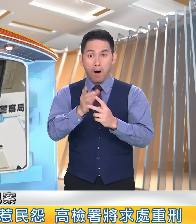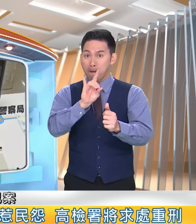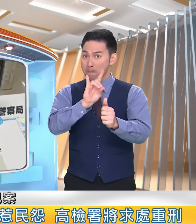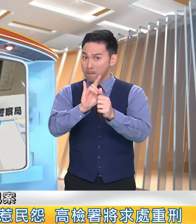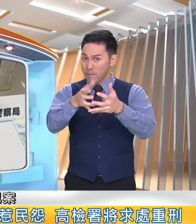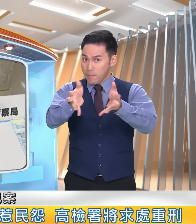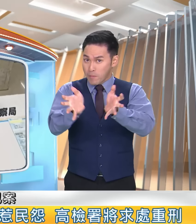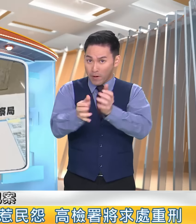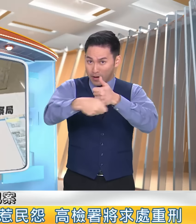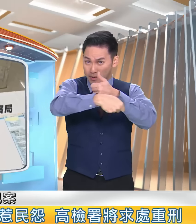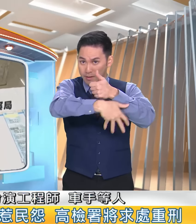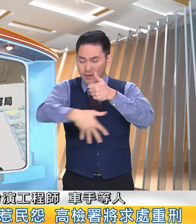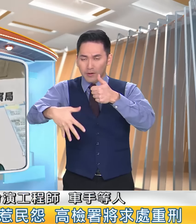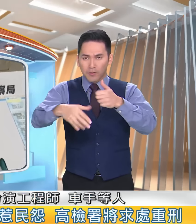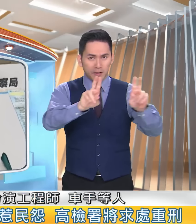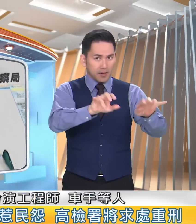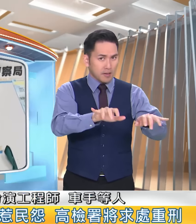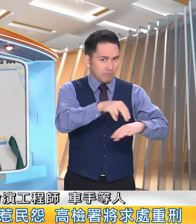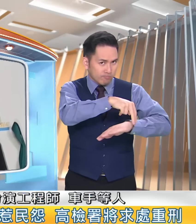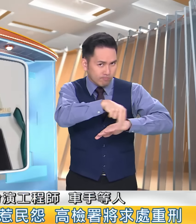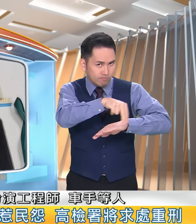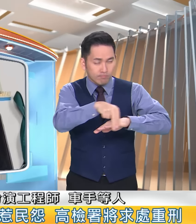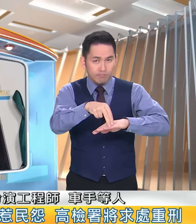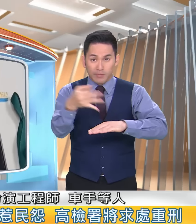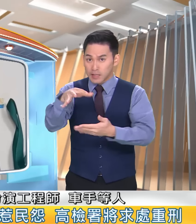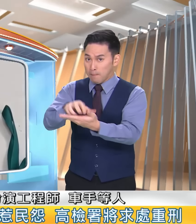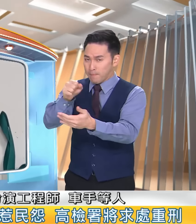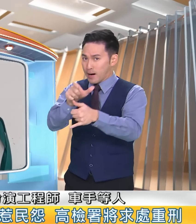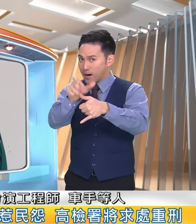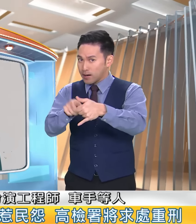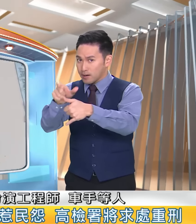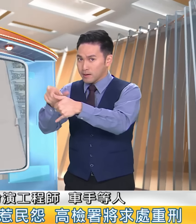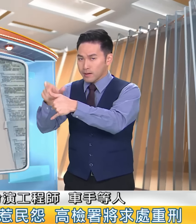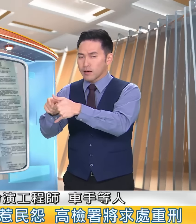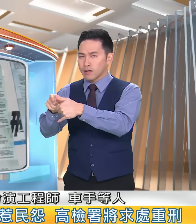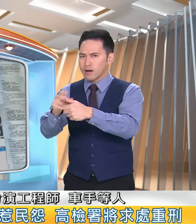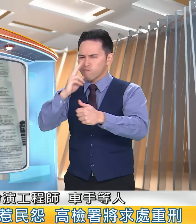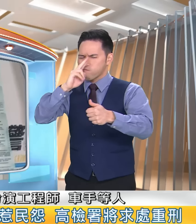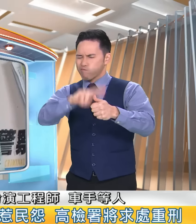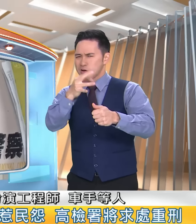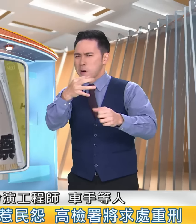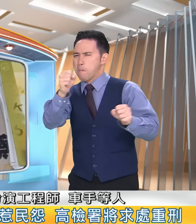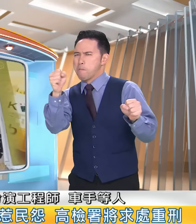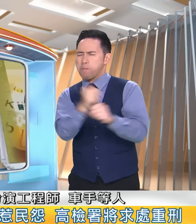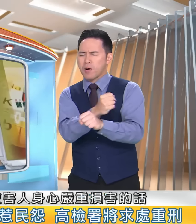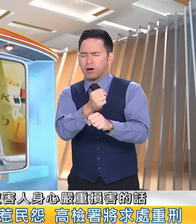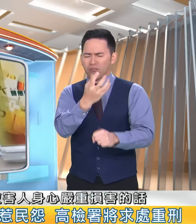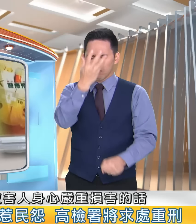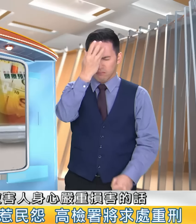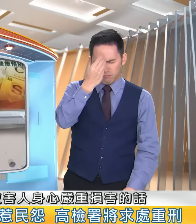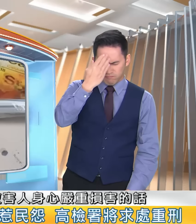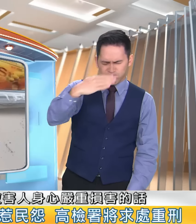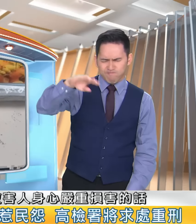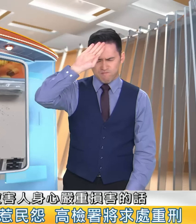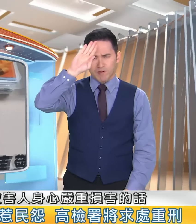案，还有在集团内扮演工程师、车手等人，犯罪行为造成被害